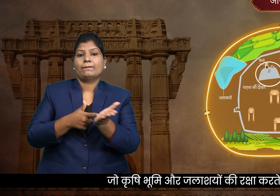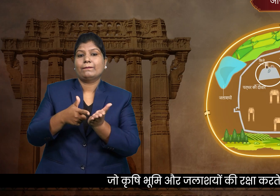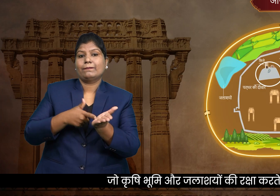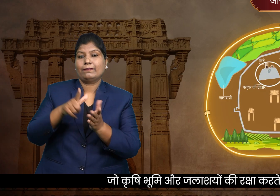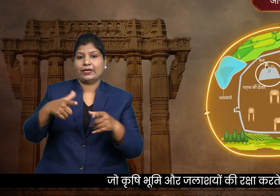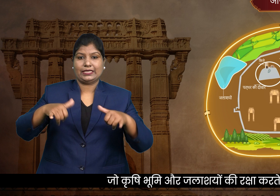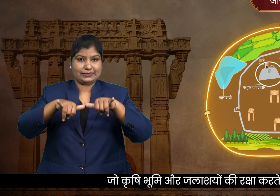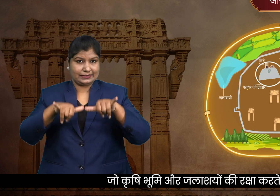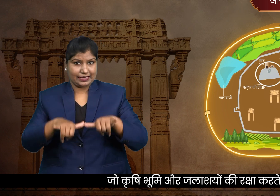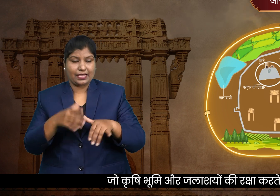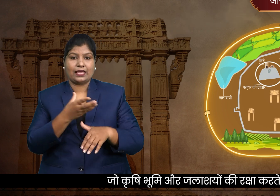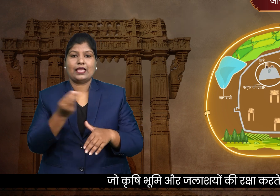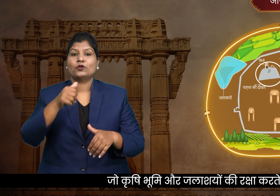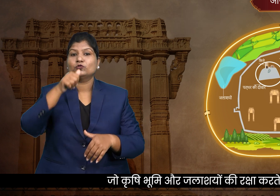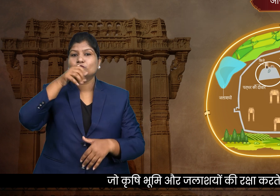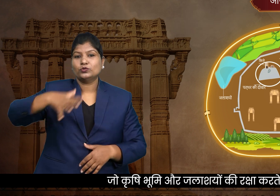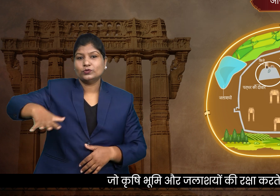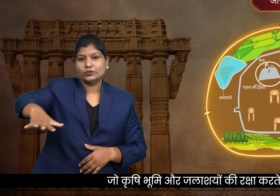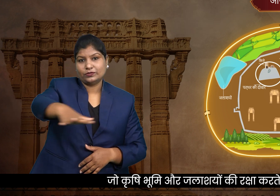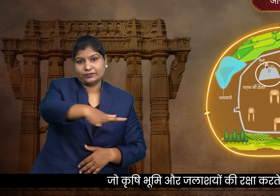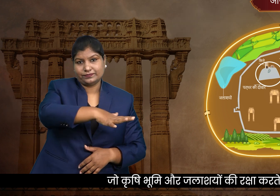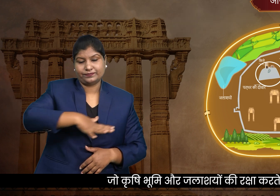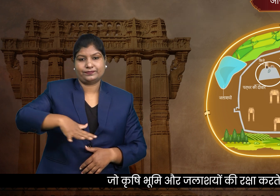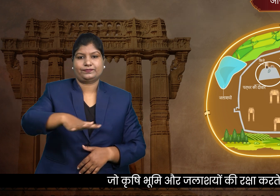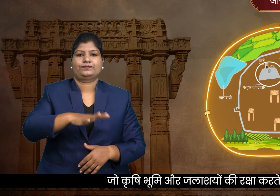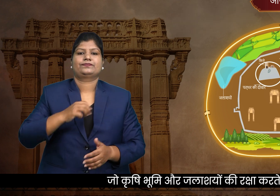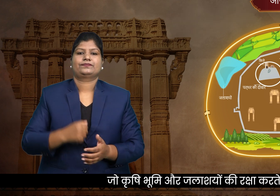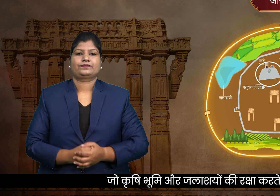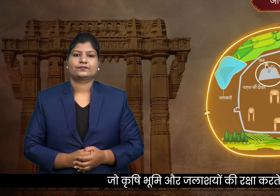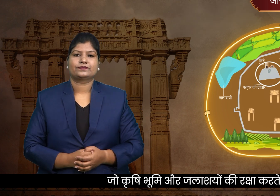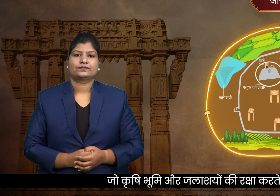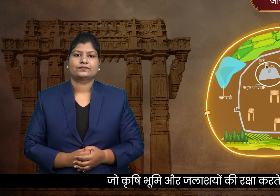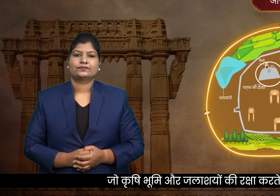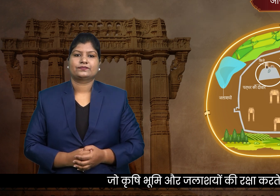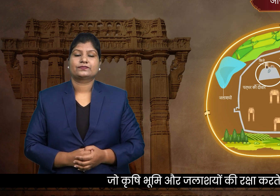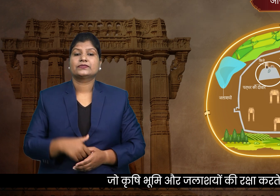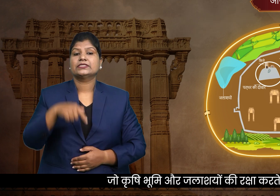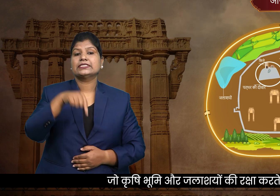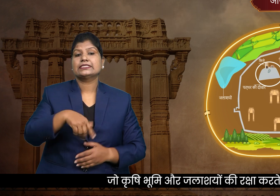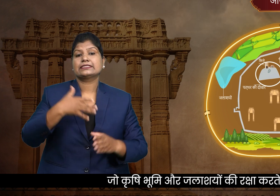हैं जो कृषि भूमि और जलाशयों की रक्षा करते हैं।